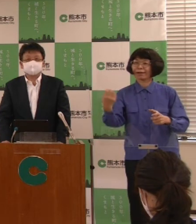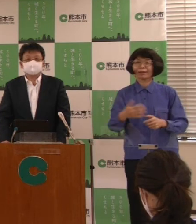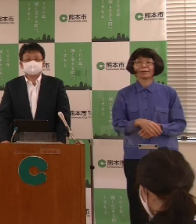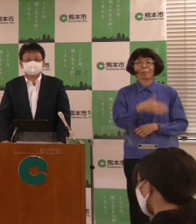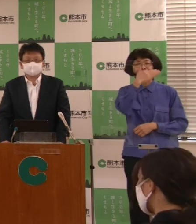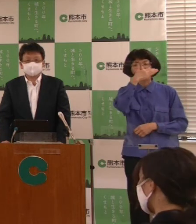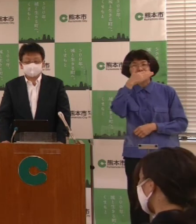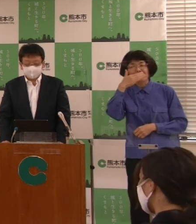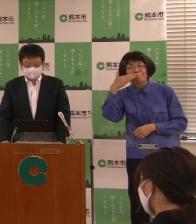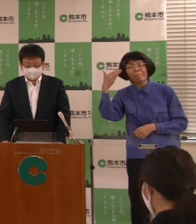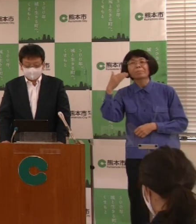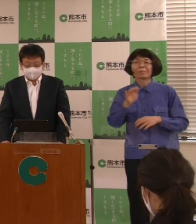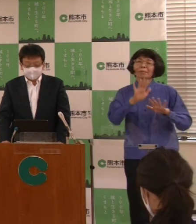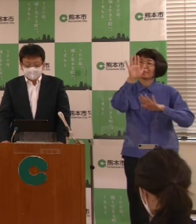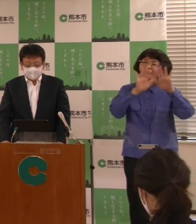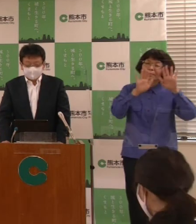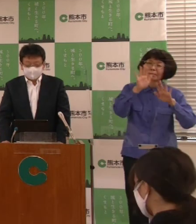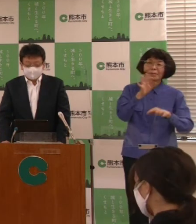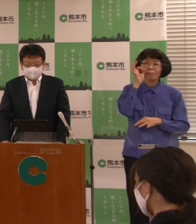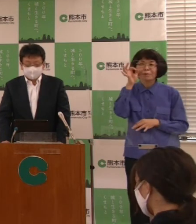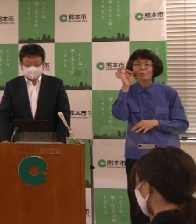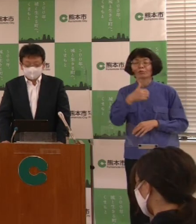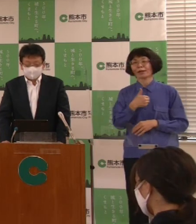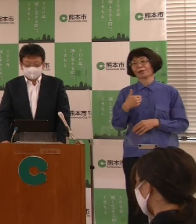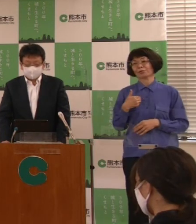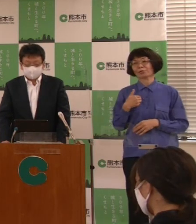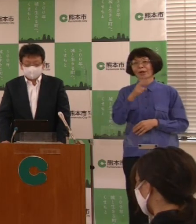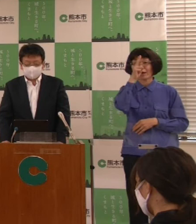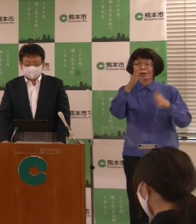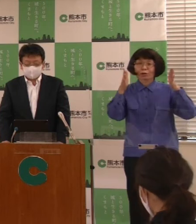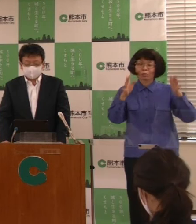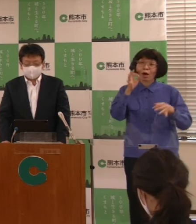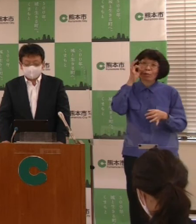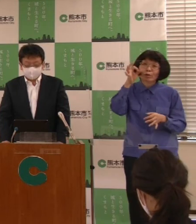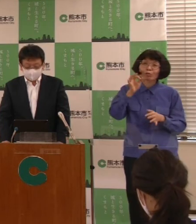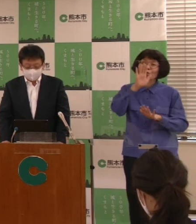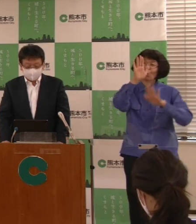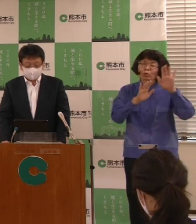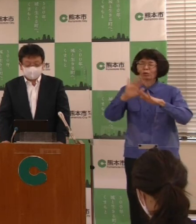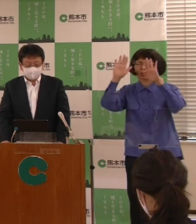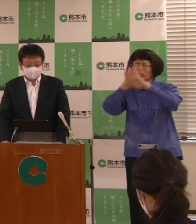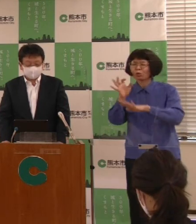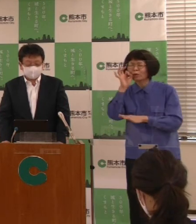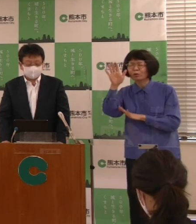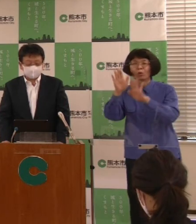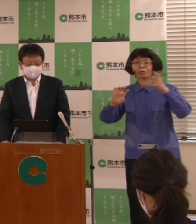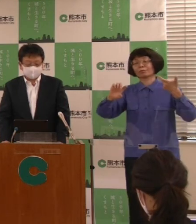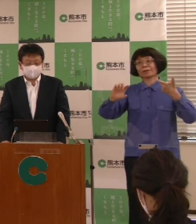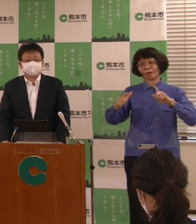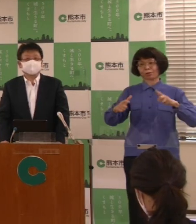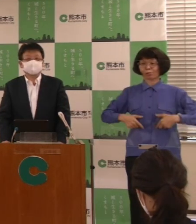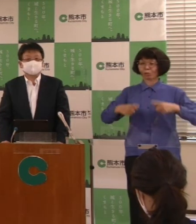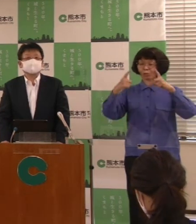演出をすることとしておりまして、日中にご覧いただく姿とはまた趣の異なる熊本城の